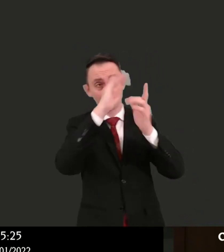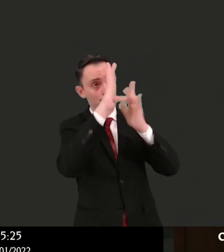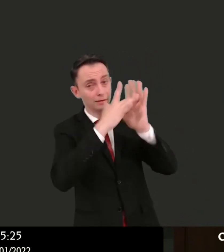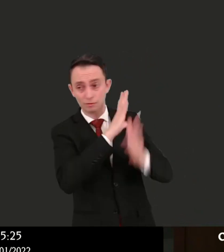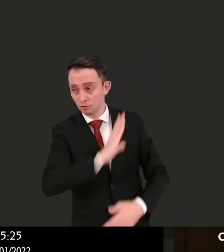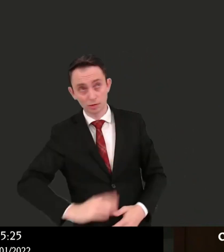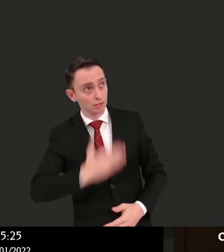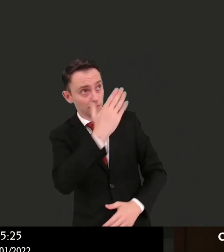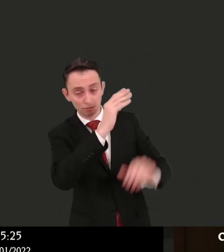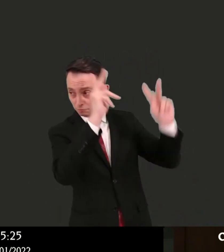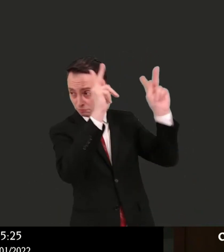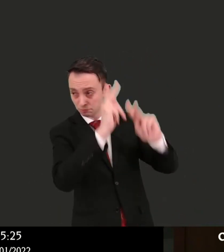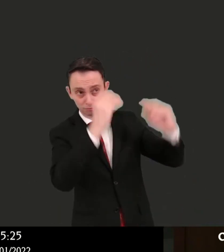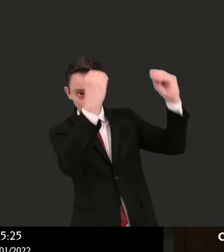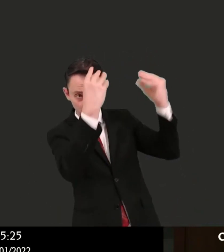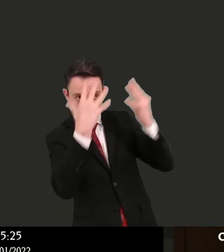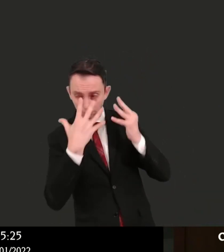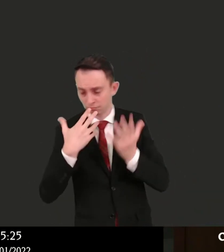Cristo.